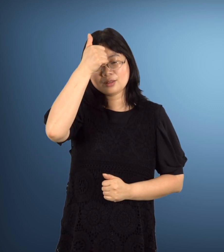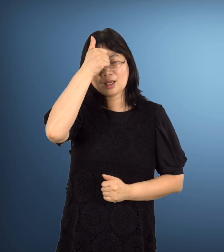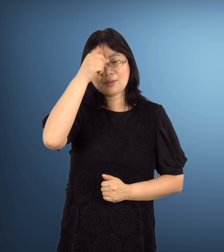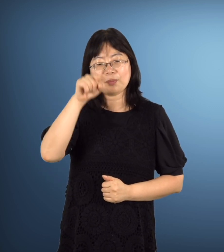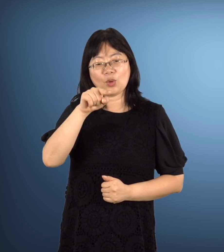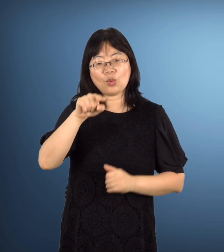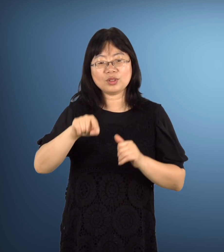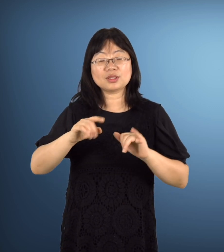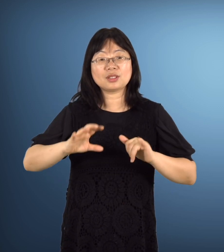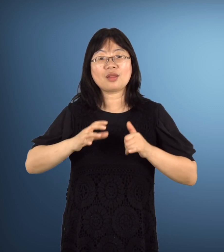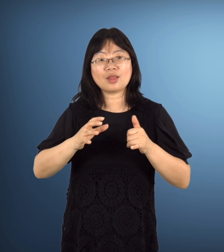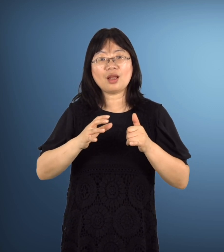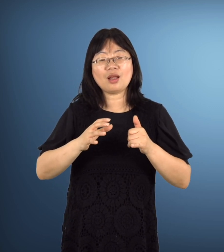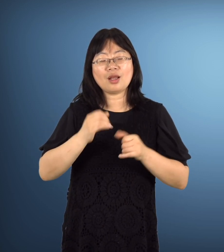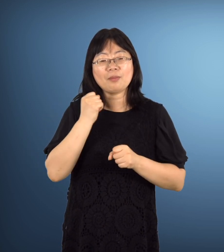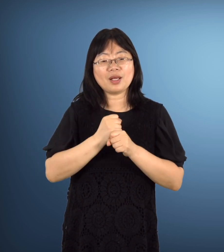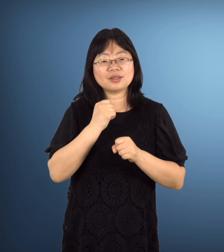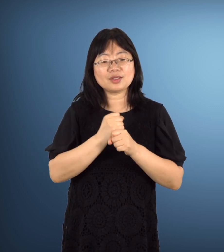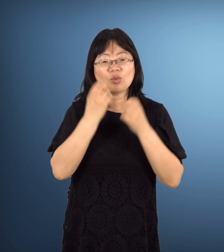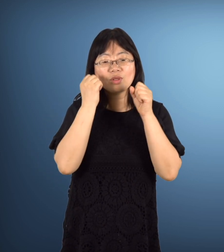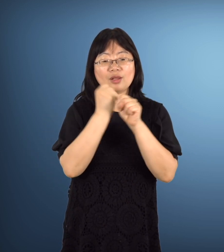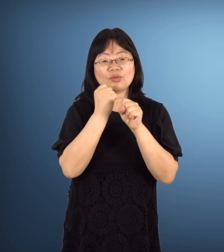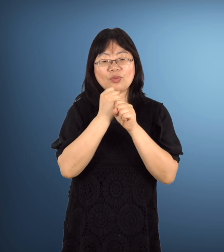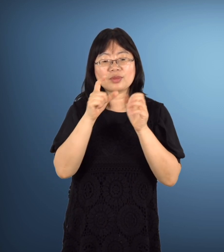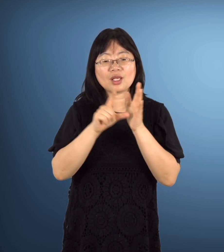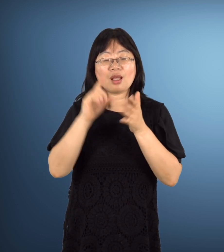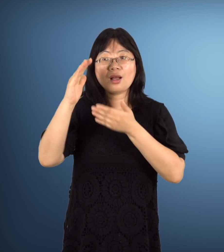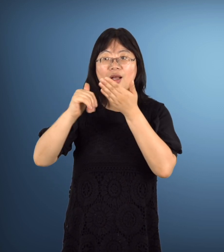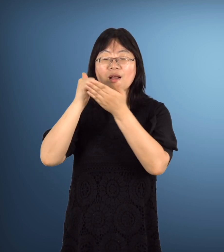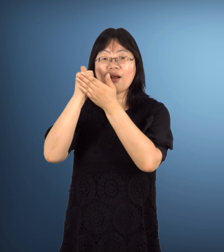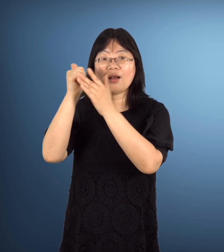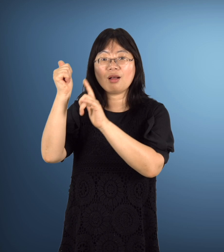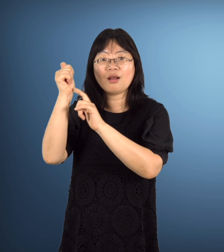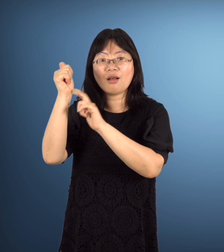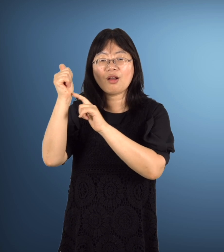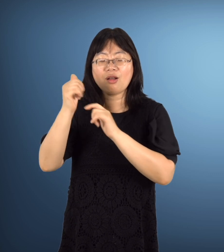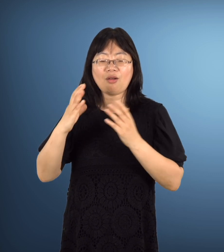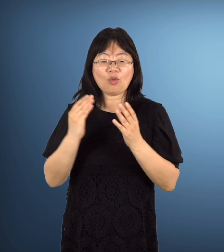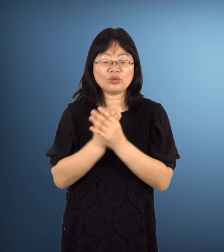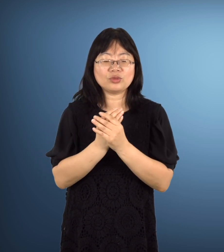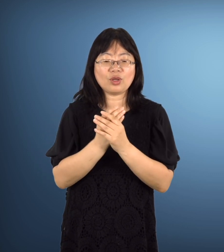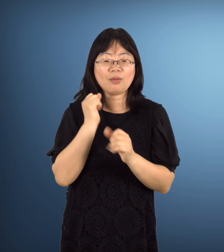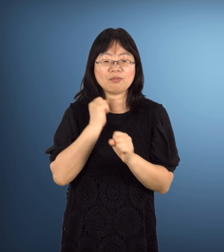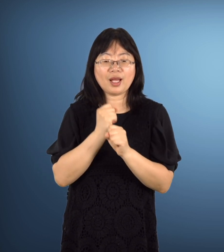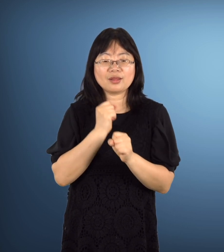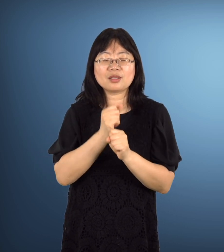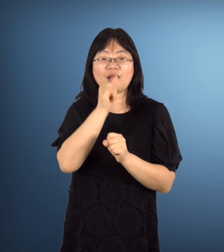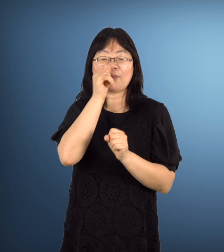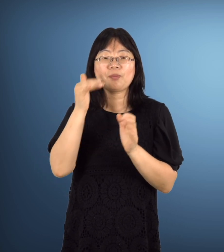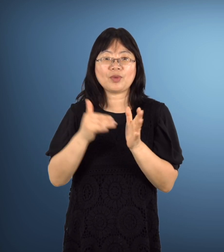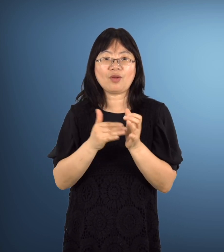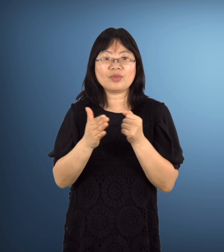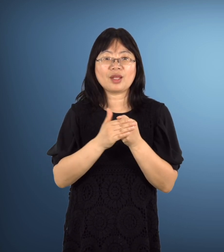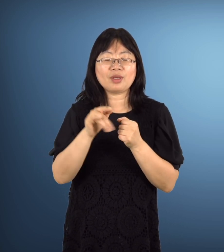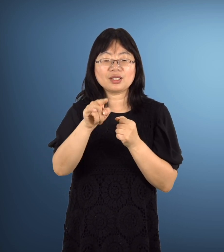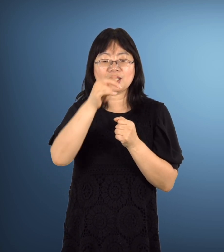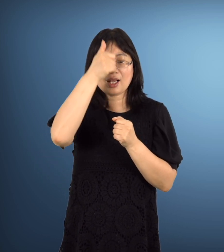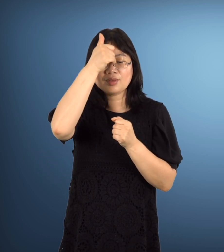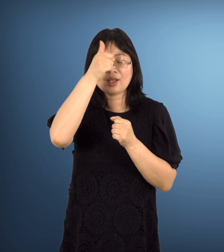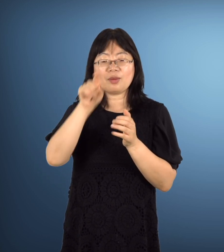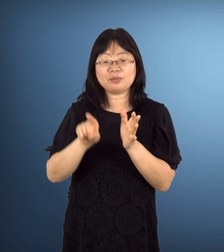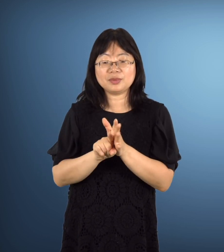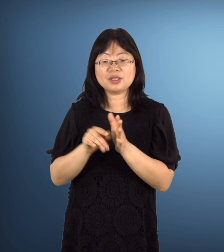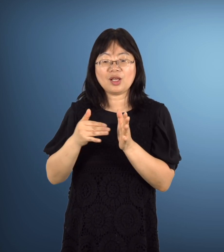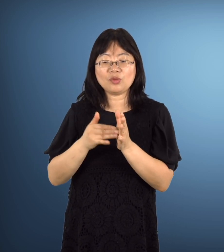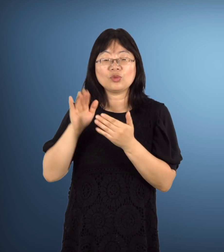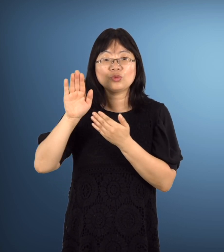아담이 이 땅에 빚어지고 창조될 때는 하나님이 온전하게 만드셨어요. 그래서 그 아담을